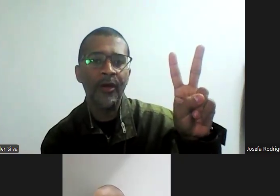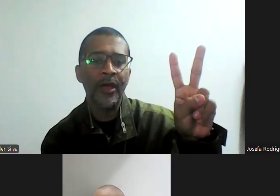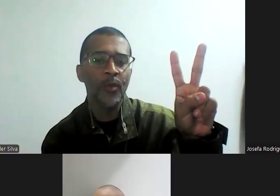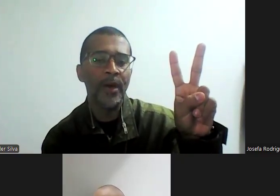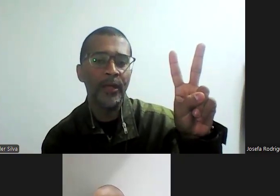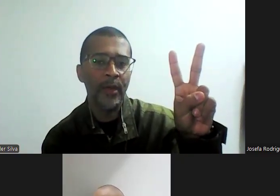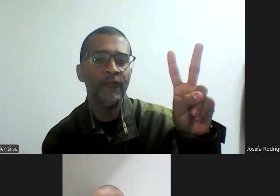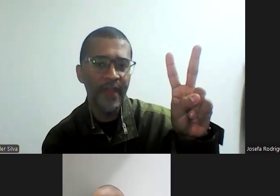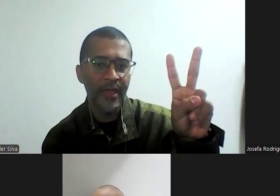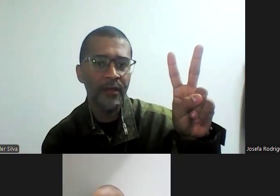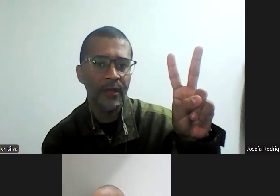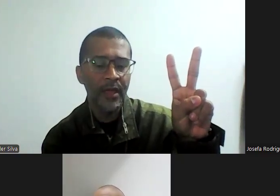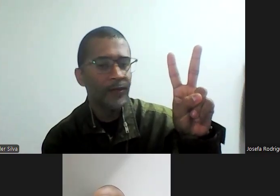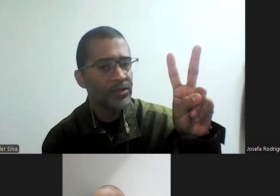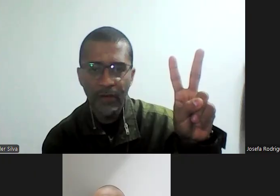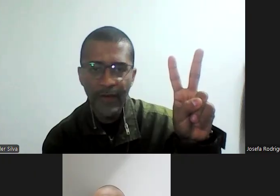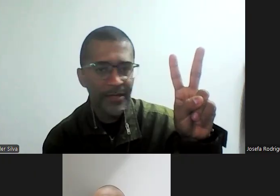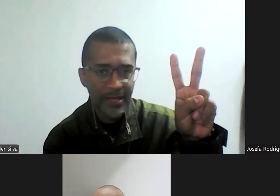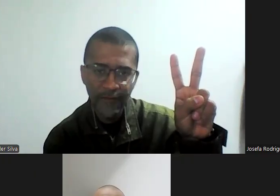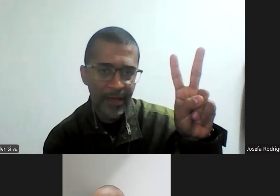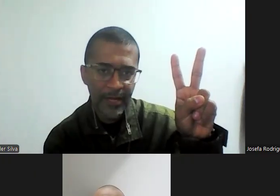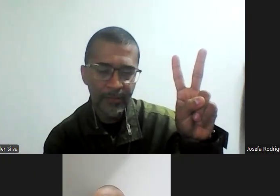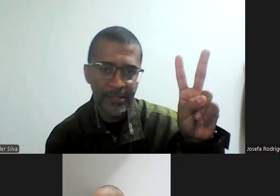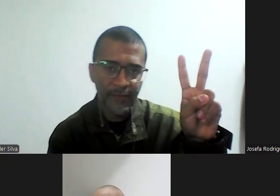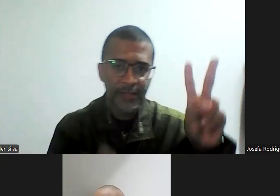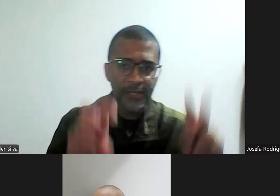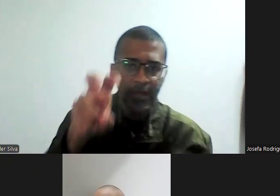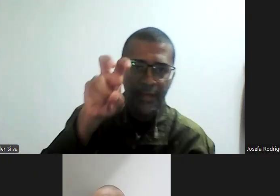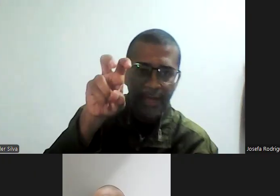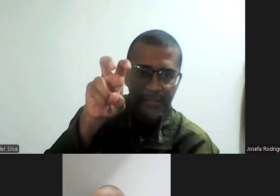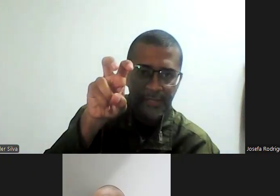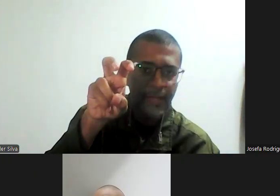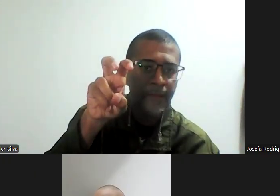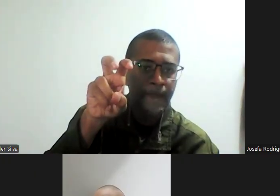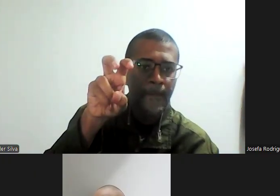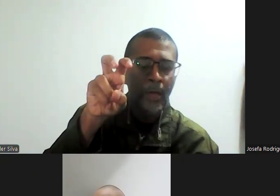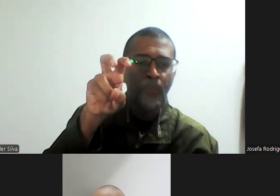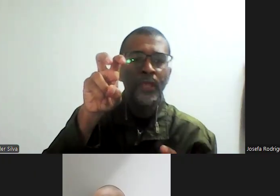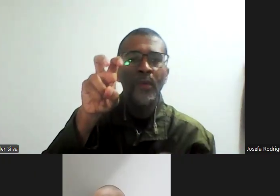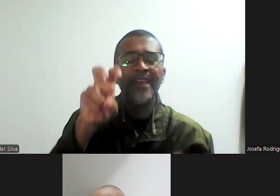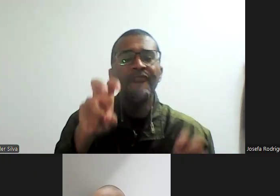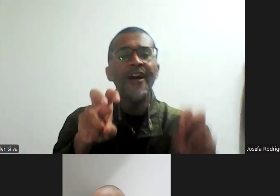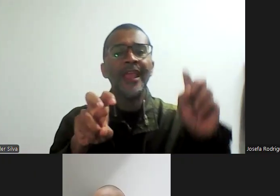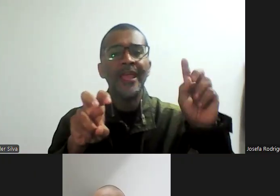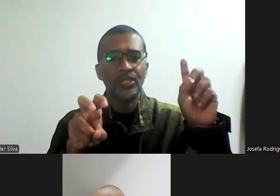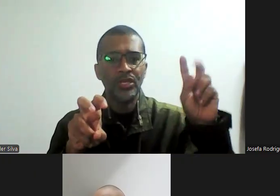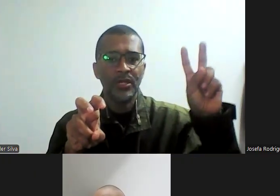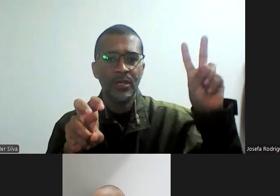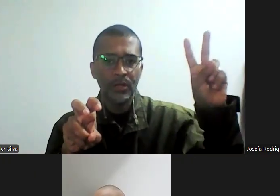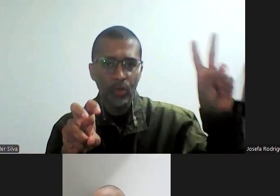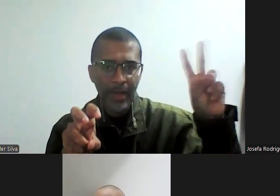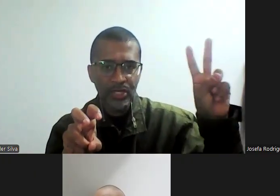em algarismo romano é o V, você não vai dizer V em Libras, você vai dizer assim. Porque o